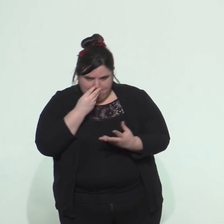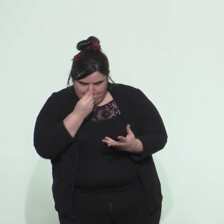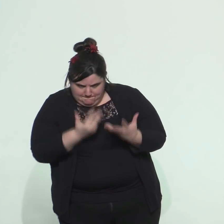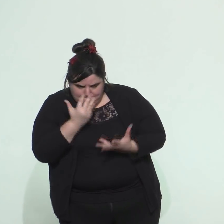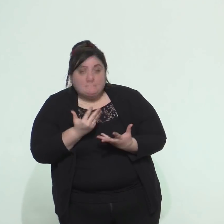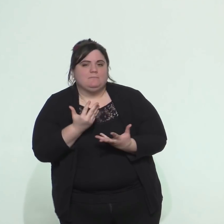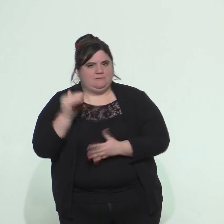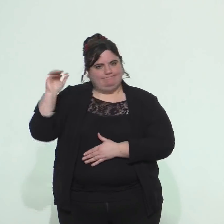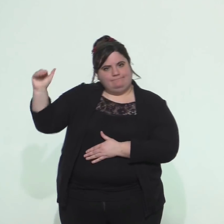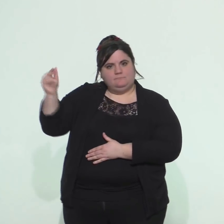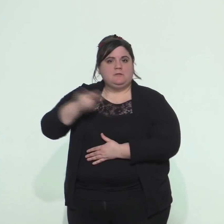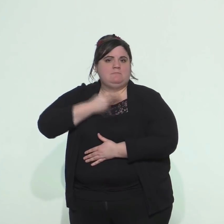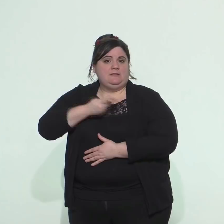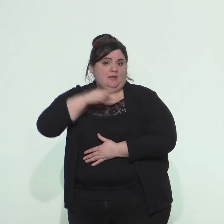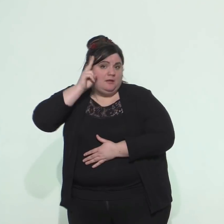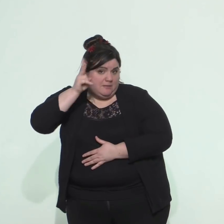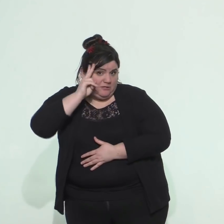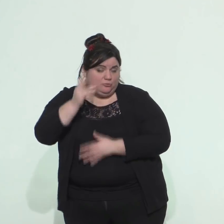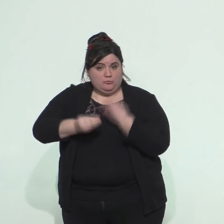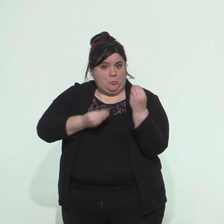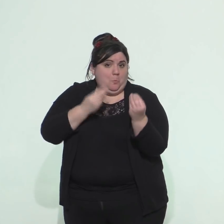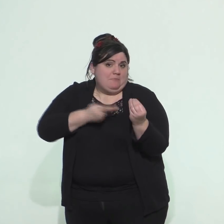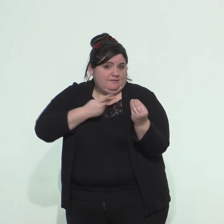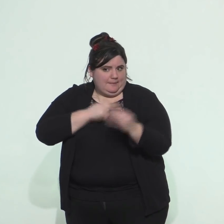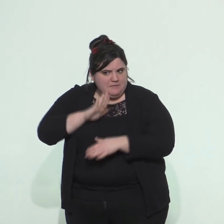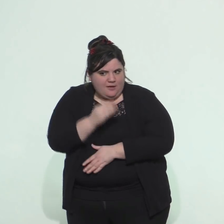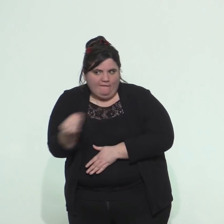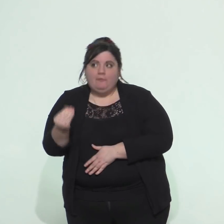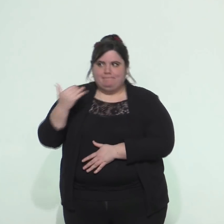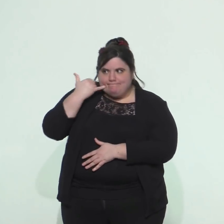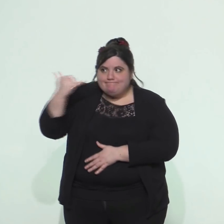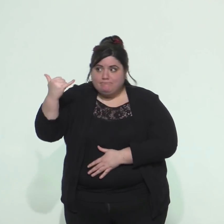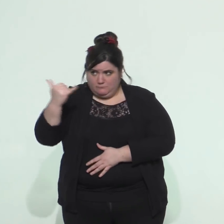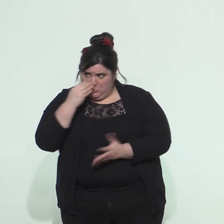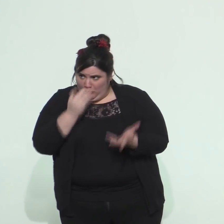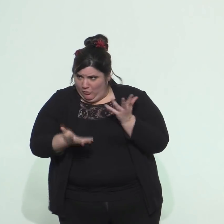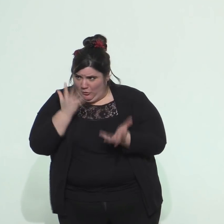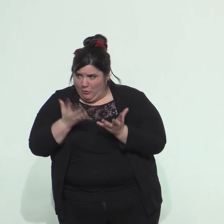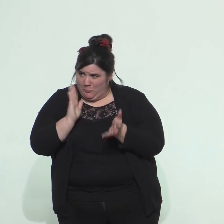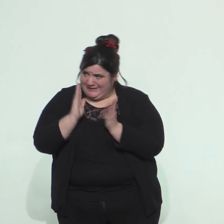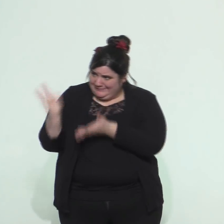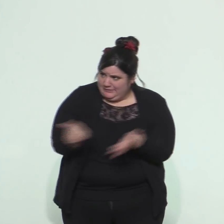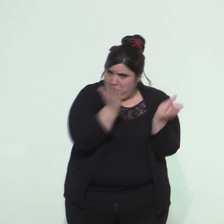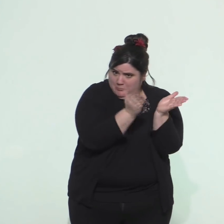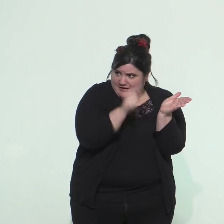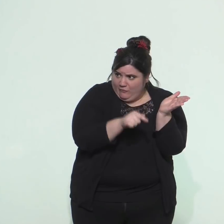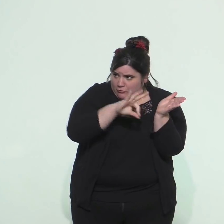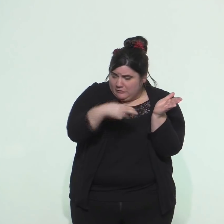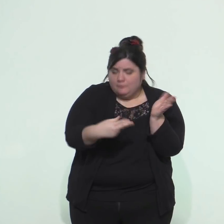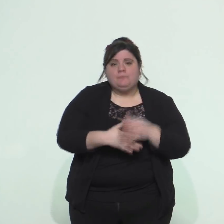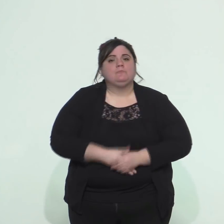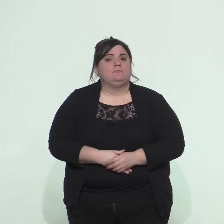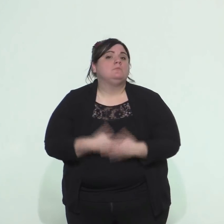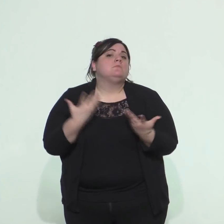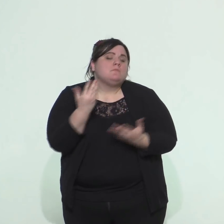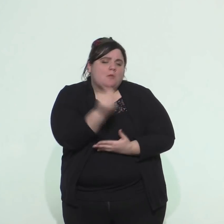pour savoir si une hospitalisation est nécessaire. Donc, il ne faut pas hésiter à appeler son médecin si on a un doute. Ces enfants, pour l'instant, font l'objet de